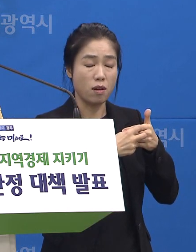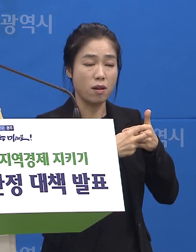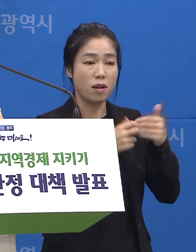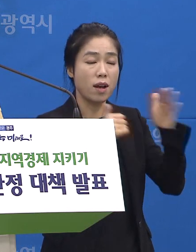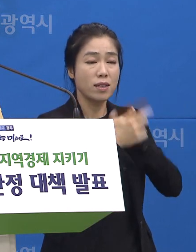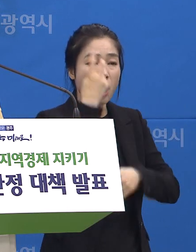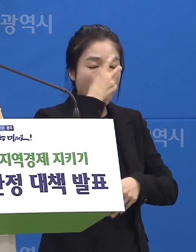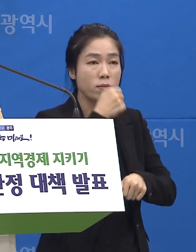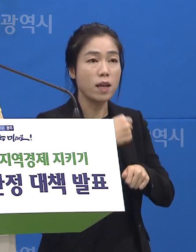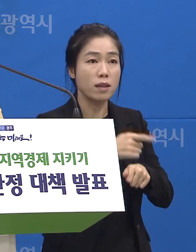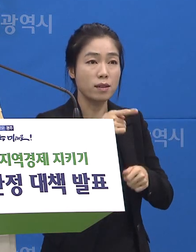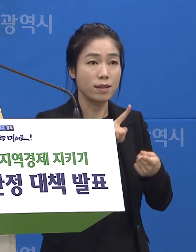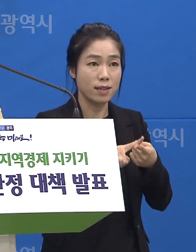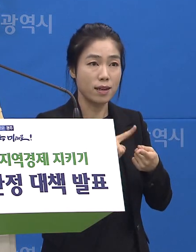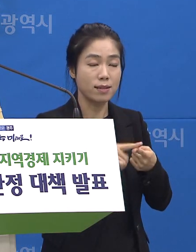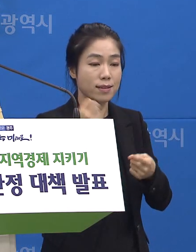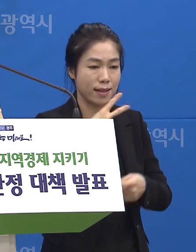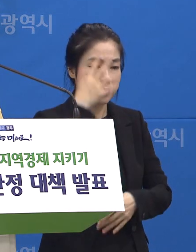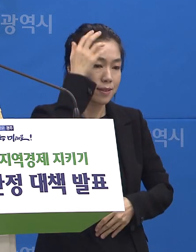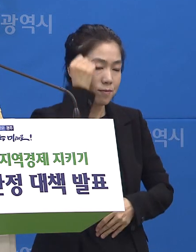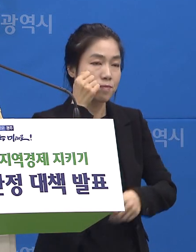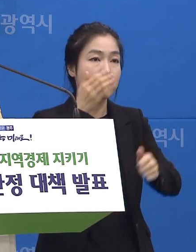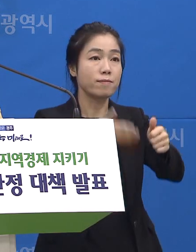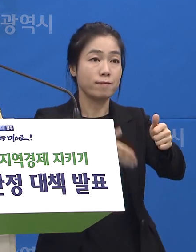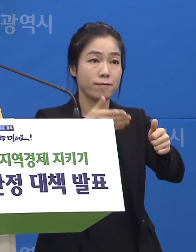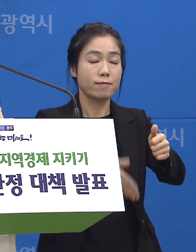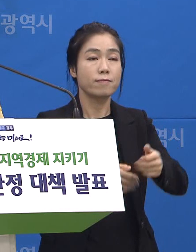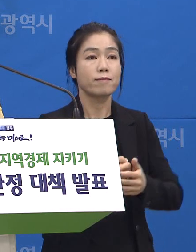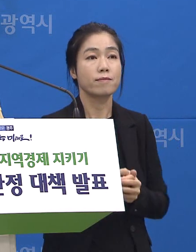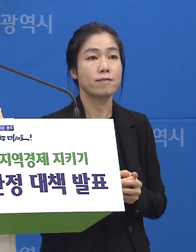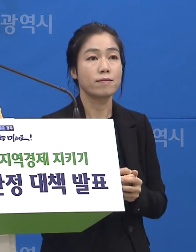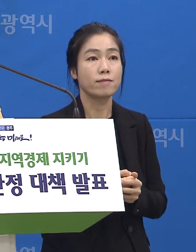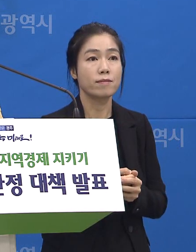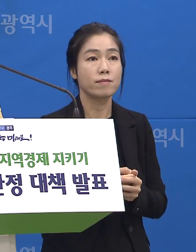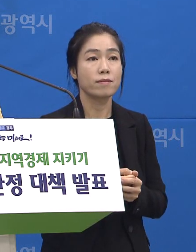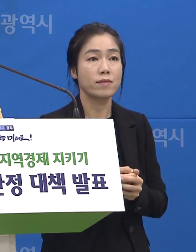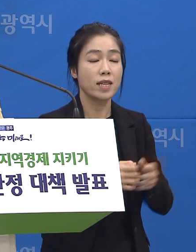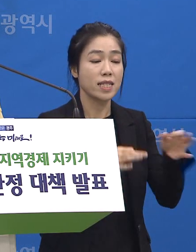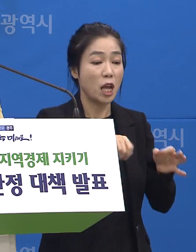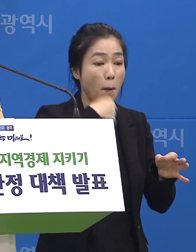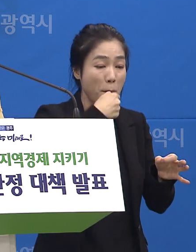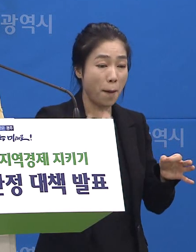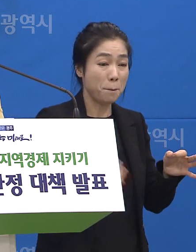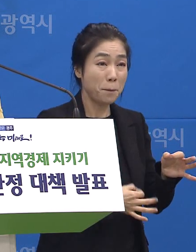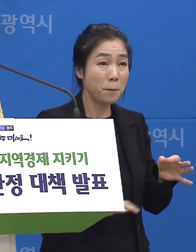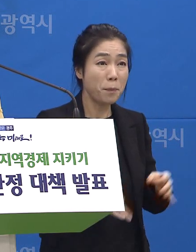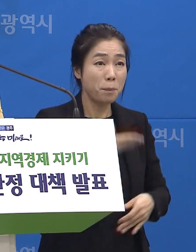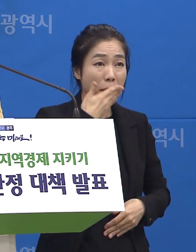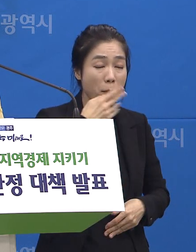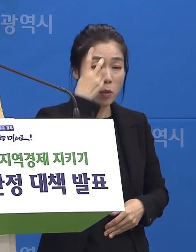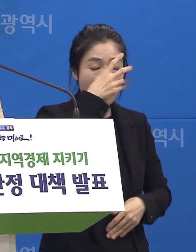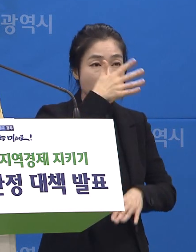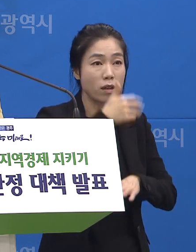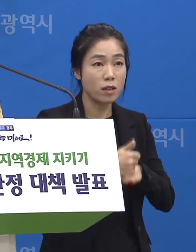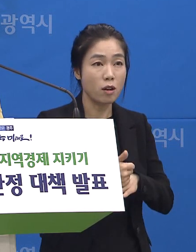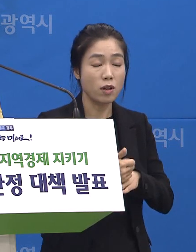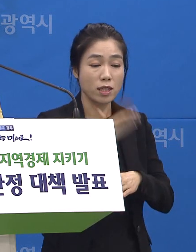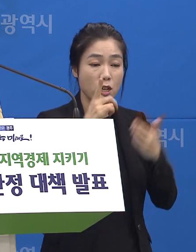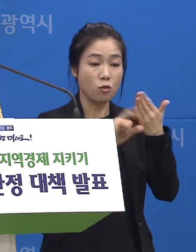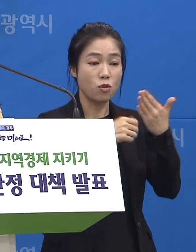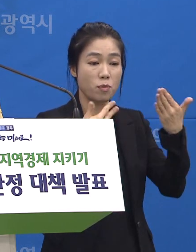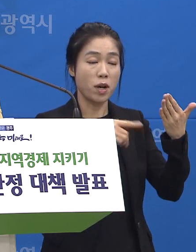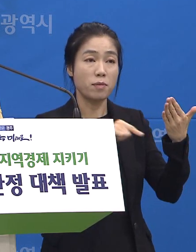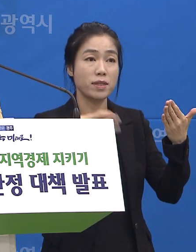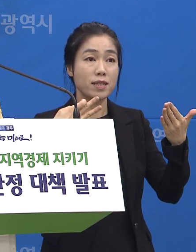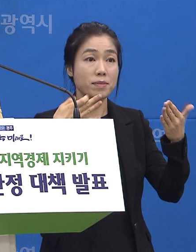한번 상기해 주시기를 부탁드리겠습니다. 시장 밥집과 순대집 관련 검사 결과입니다. 지난 9월